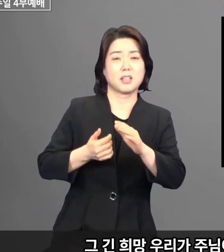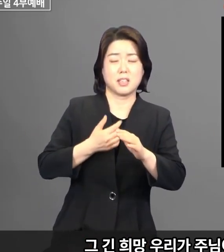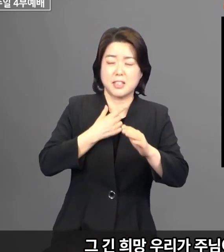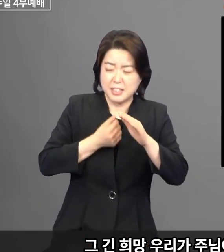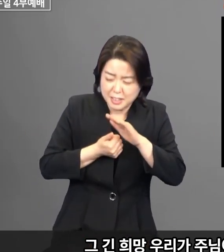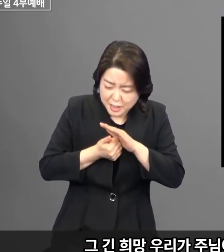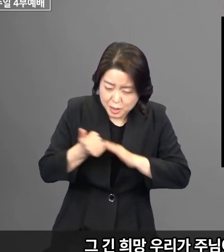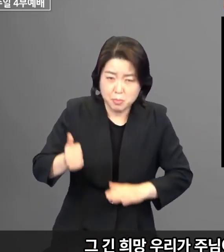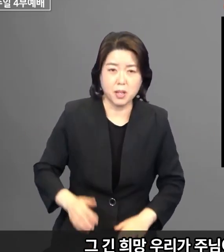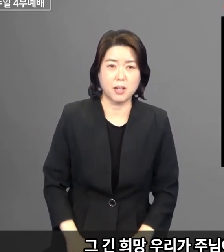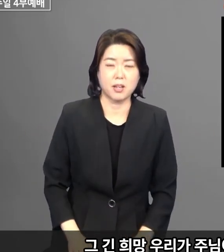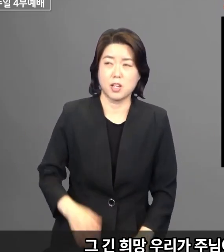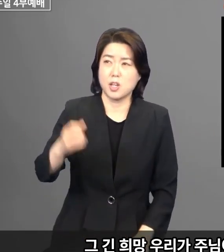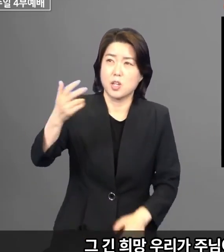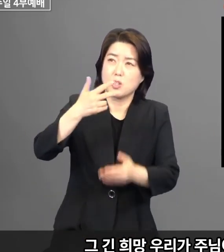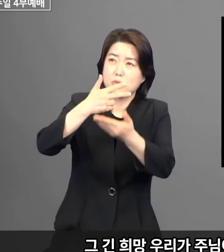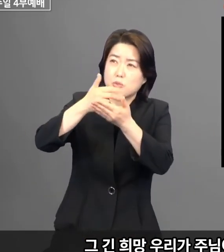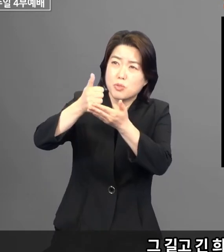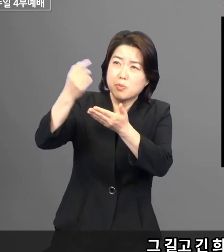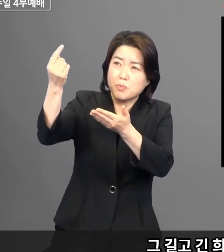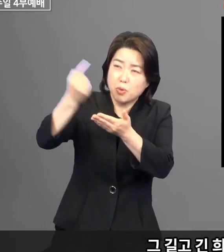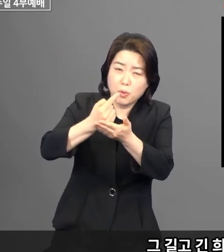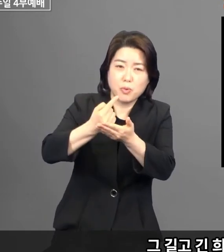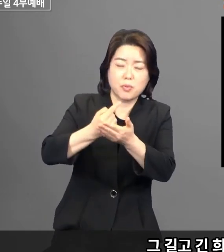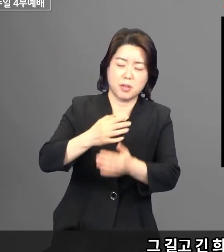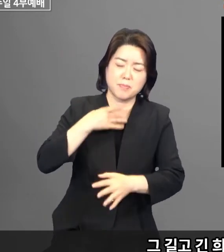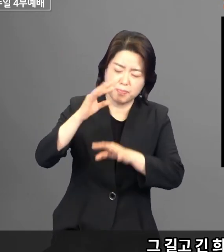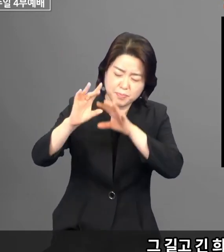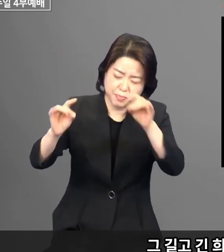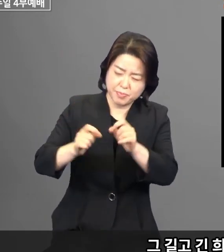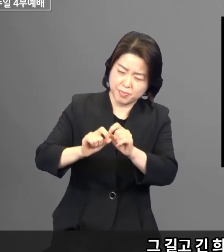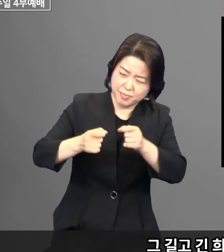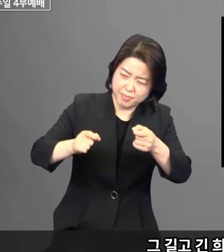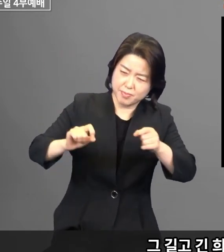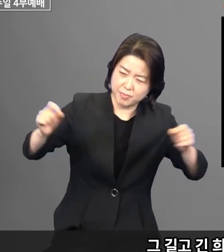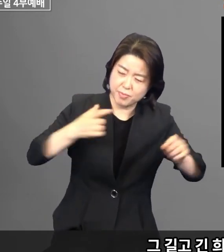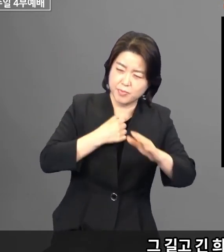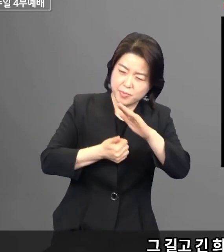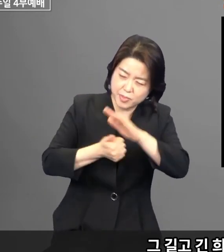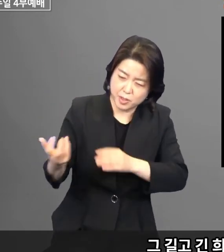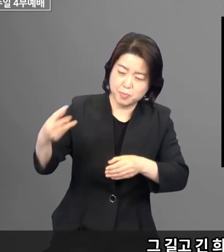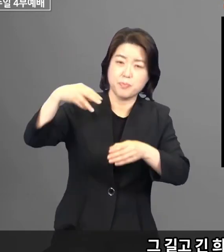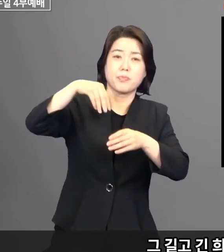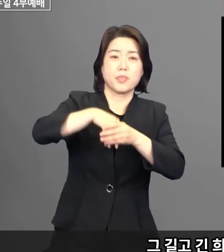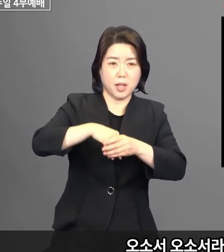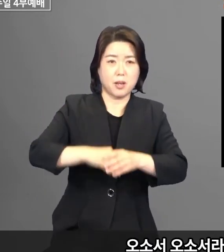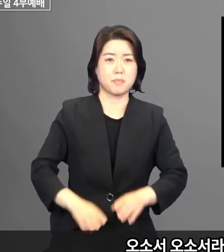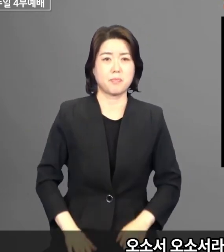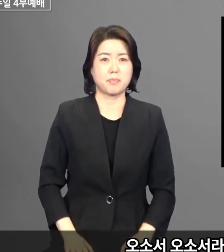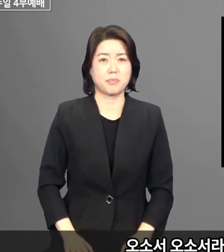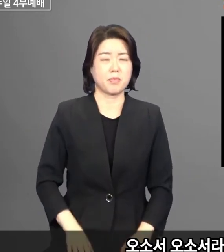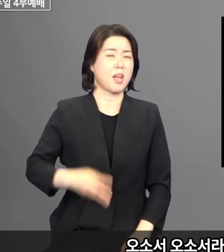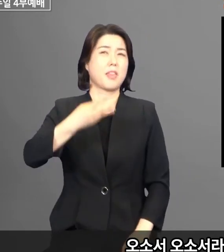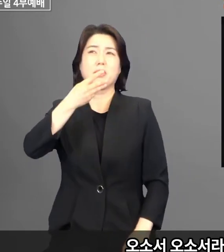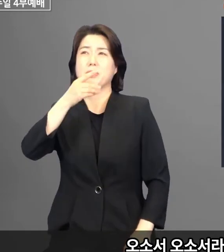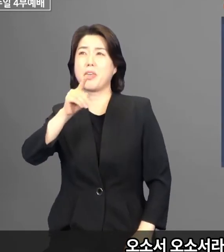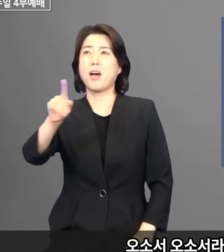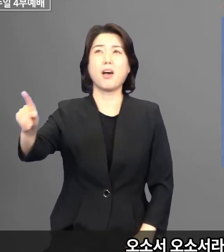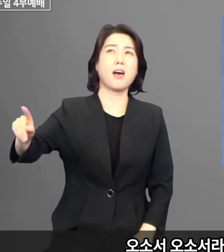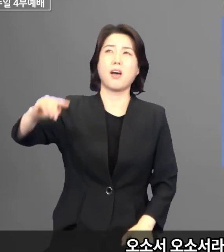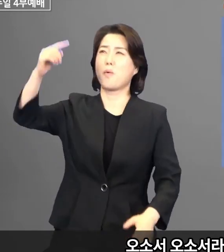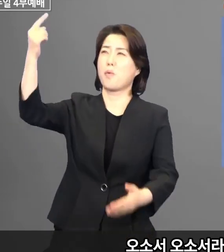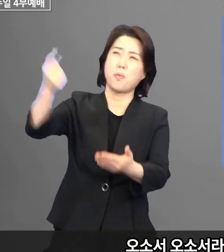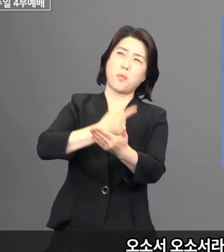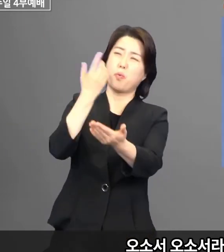우리가 주님이 다시 오심을 갈망하는 그 길고 긴 희망을 담아 다